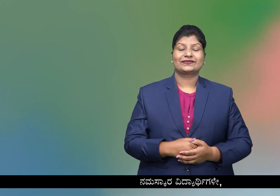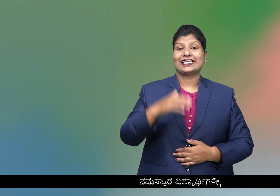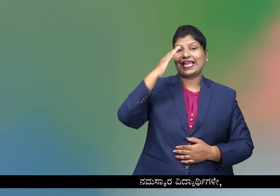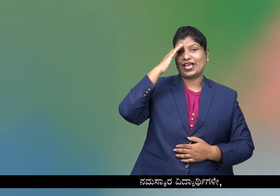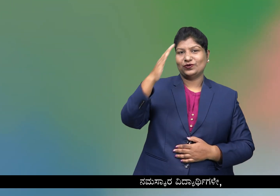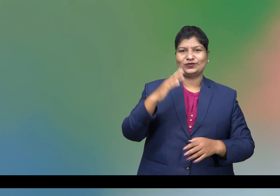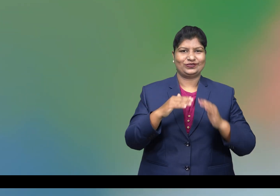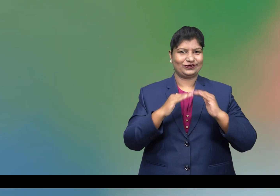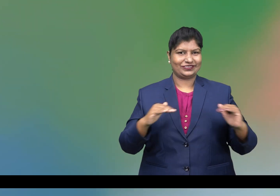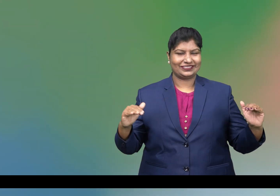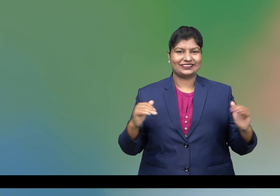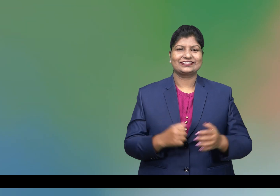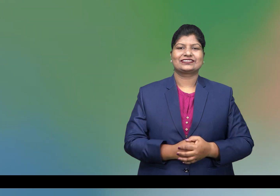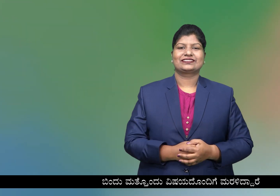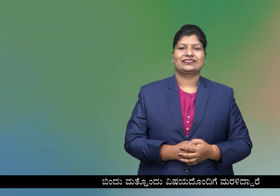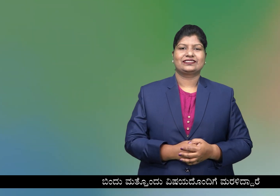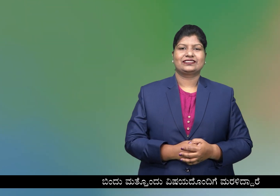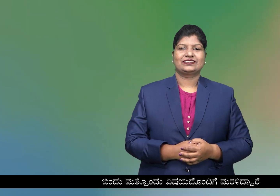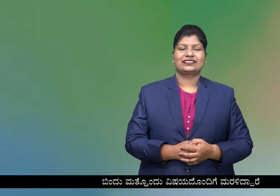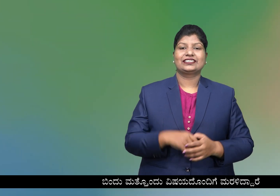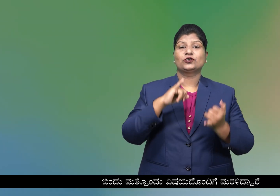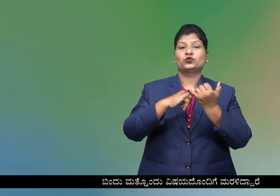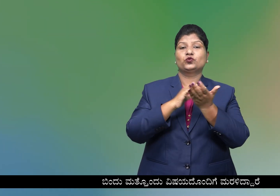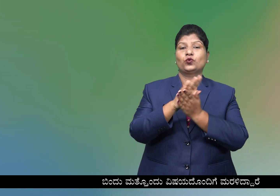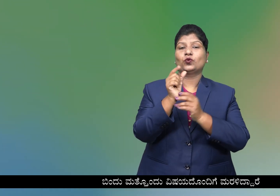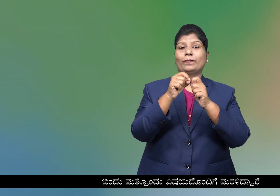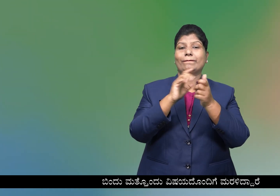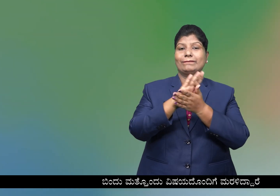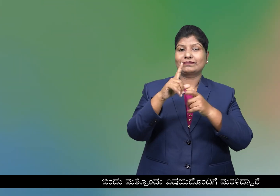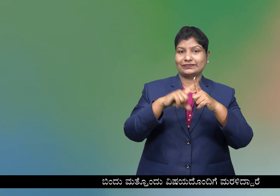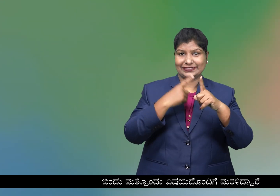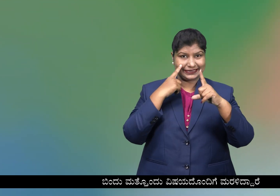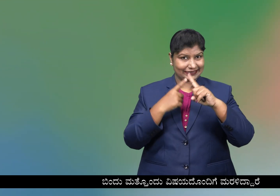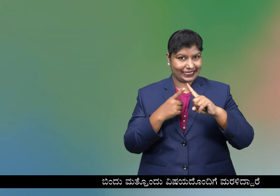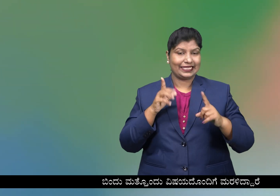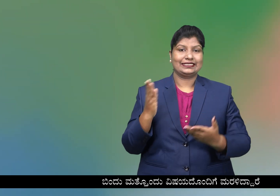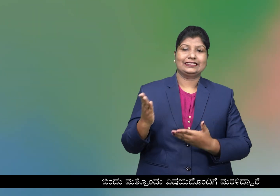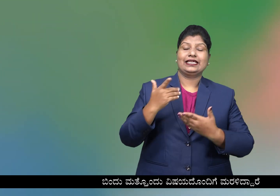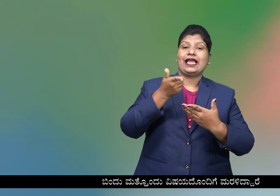ನಮಸ್ಕಾರ ವಿದ್ಯಾರ್ಥಿಗಳೇ, ಪುಷ್ಪಾ ಮುರುಗೇಶ್ ಗುಳೇದ್ ಮತ್ತೊಂದು ವಿಷಯದೊಂದಿಗೆ ಮರಳಿದ್ದಾಳೆ.